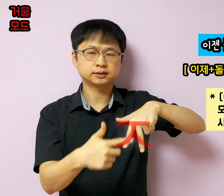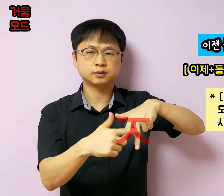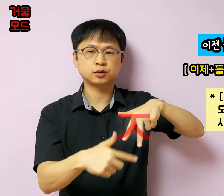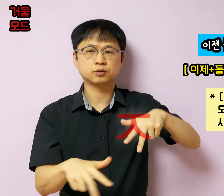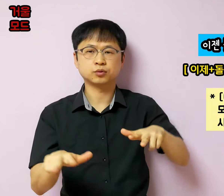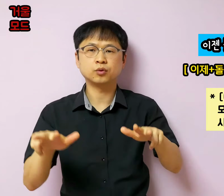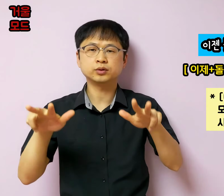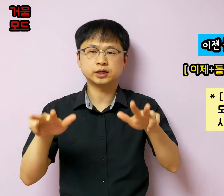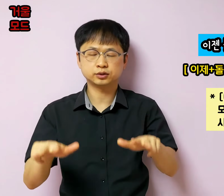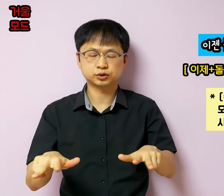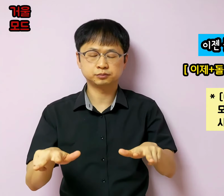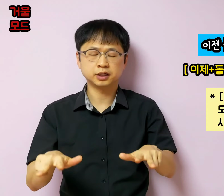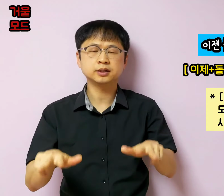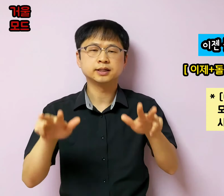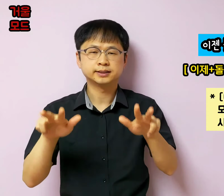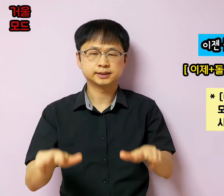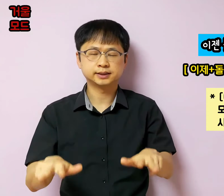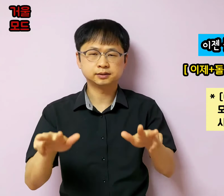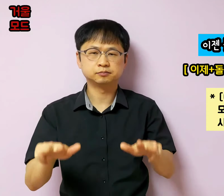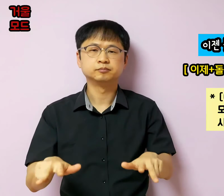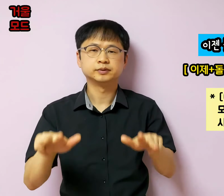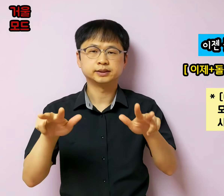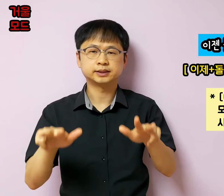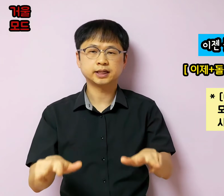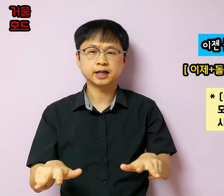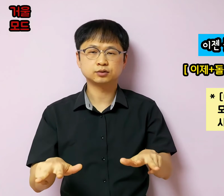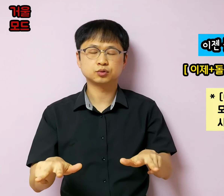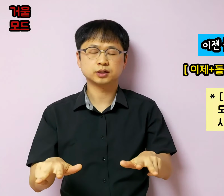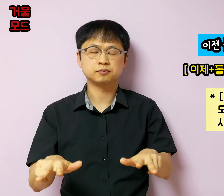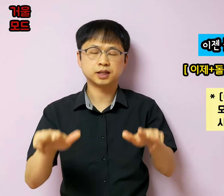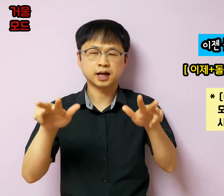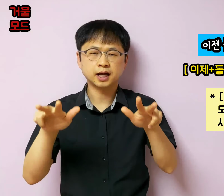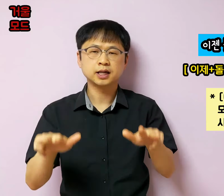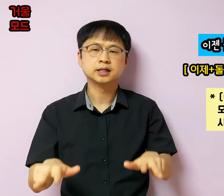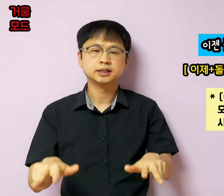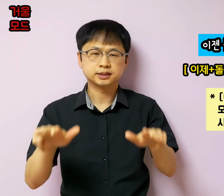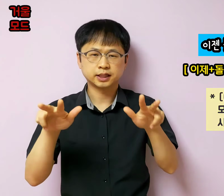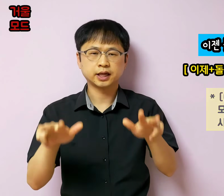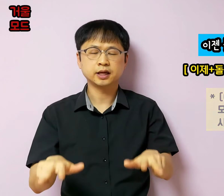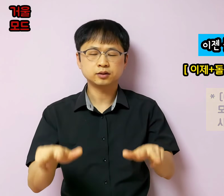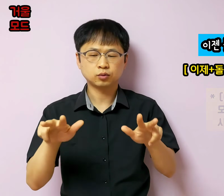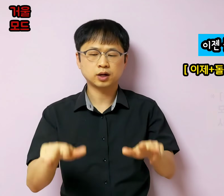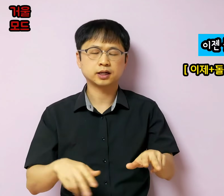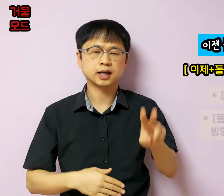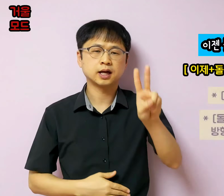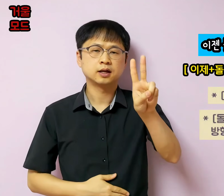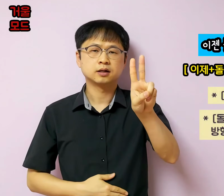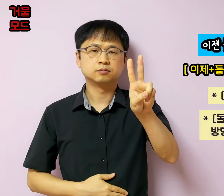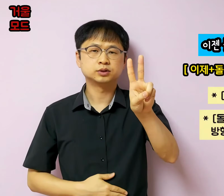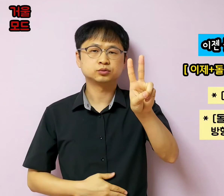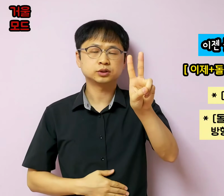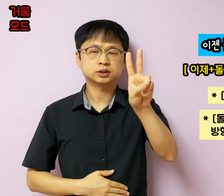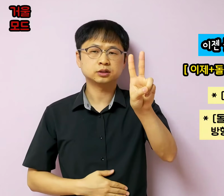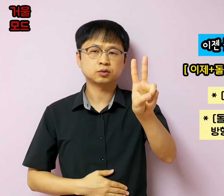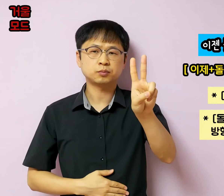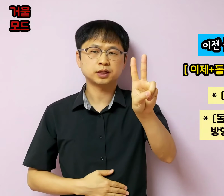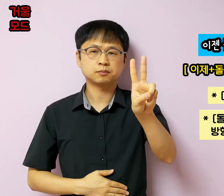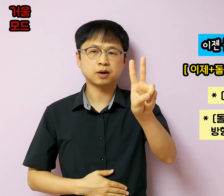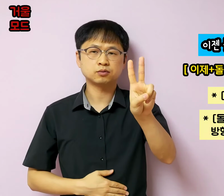지읒자 모양으로 내려주시면 지금, 이제라는 수어가 됩니다. 이젠 돌아가다. 검지 중지를 손바닥이 밖으로